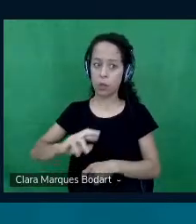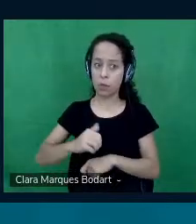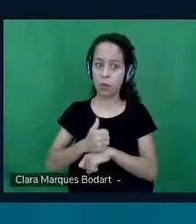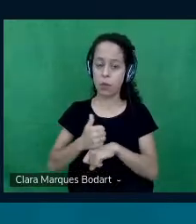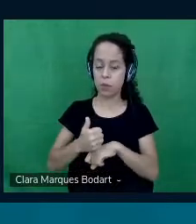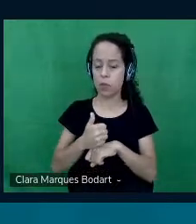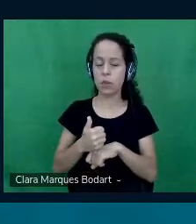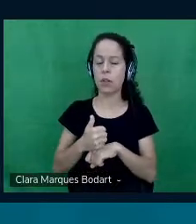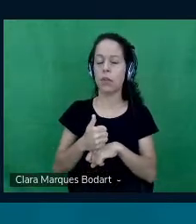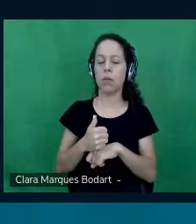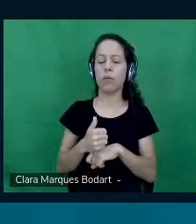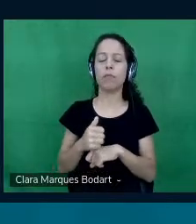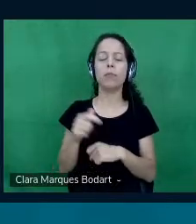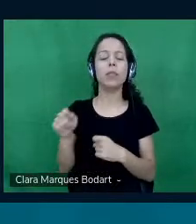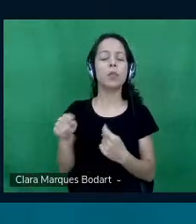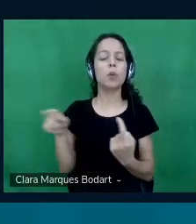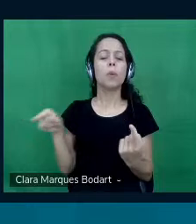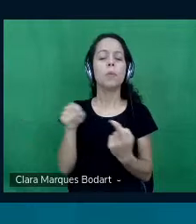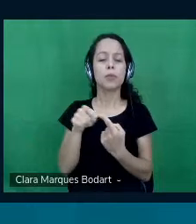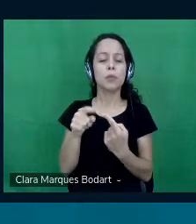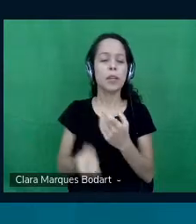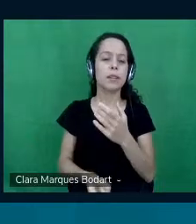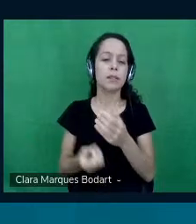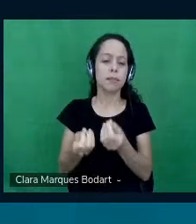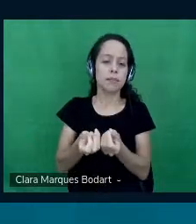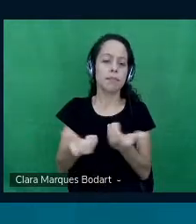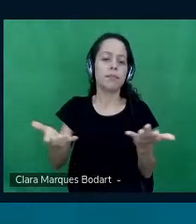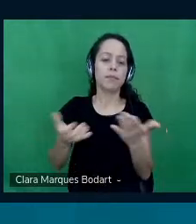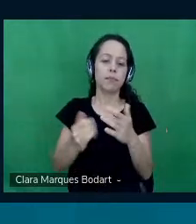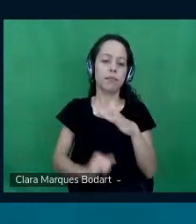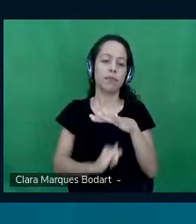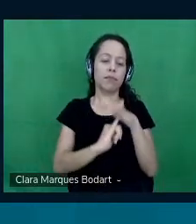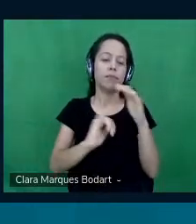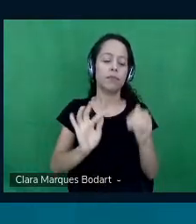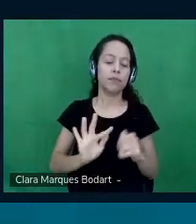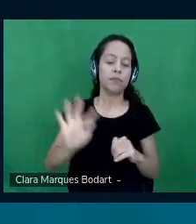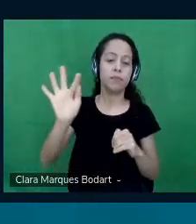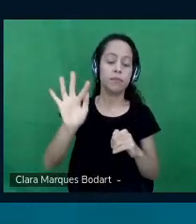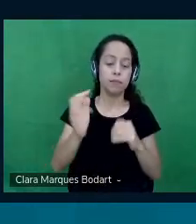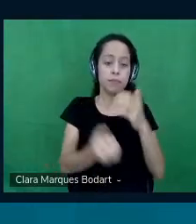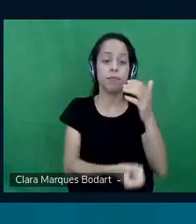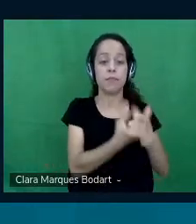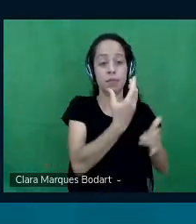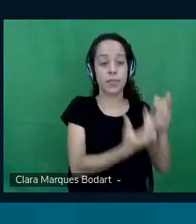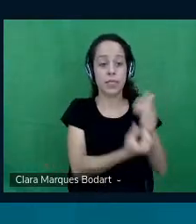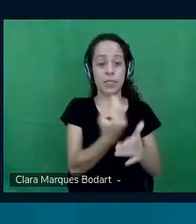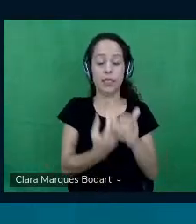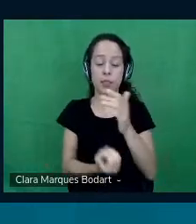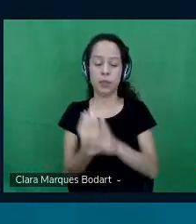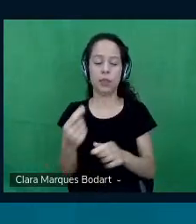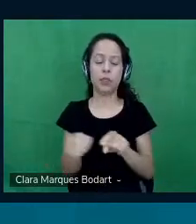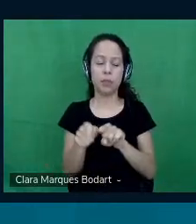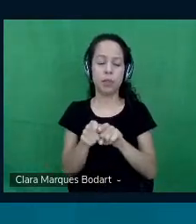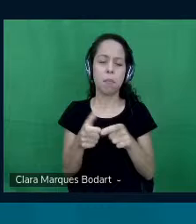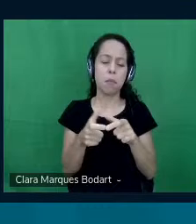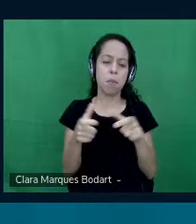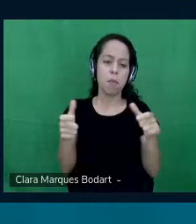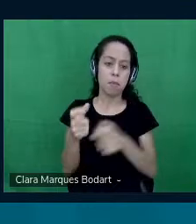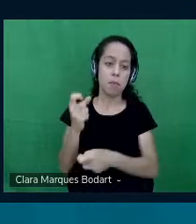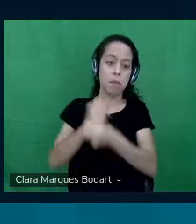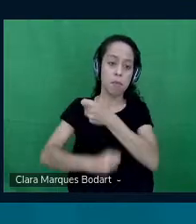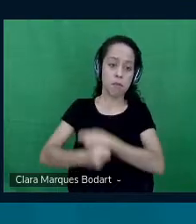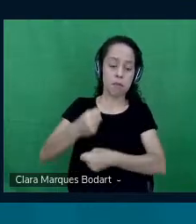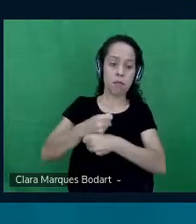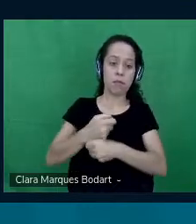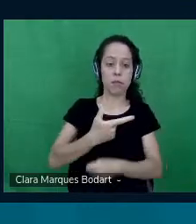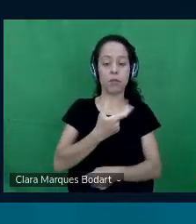ampliação da oferta, com a criação dos próprios institutos federais, tem a ver com a expansão que houve a partir de 2004 com